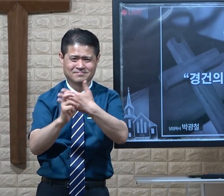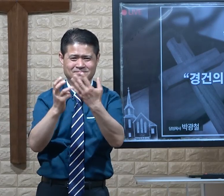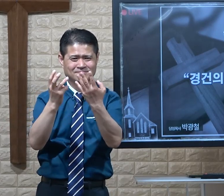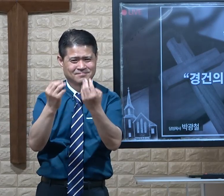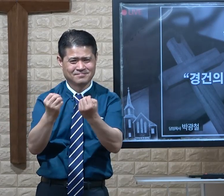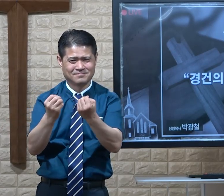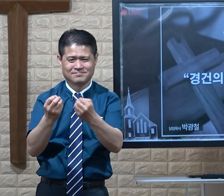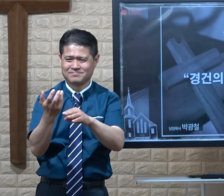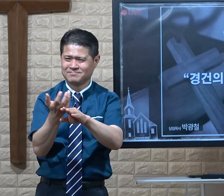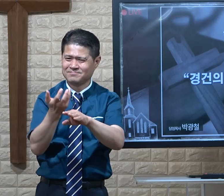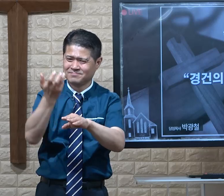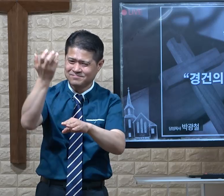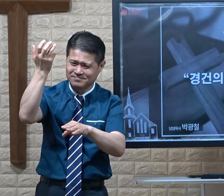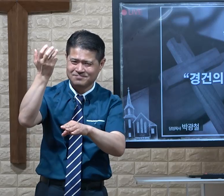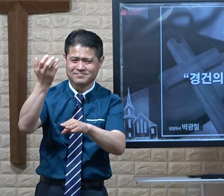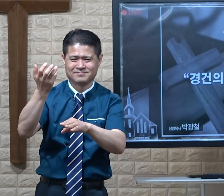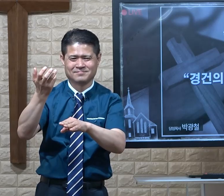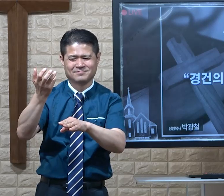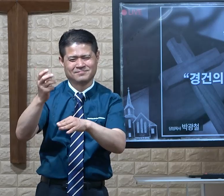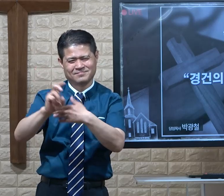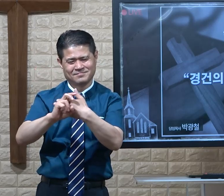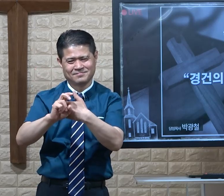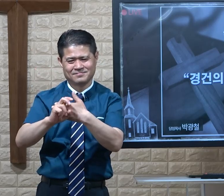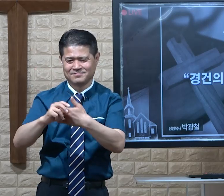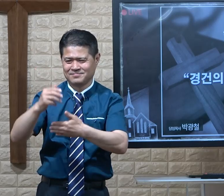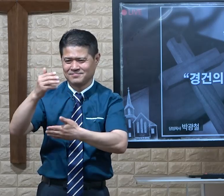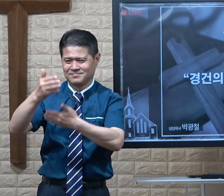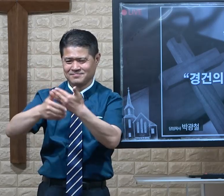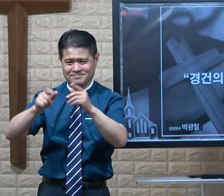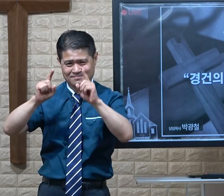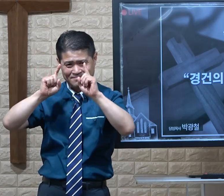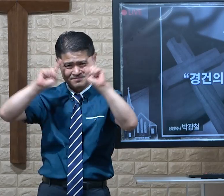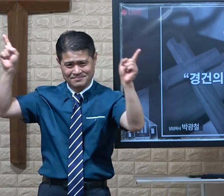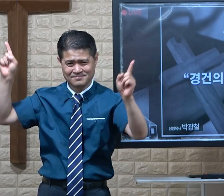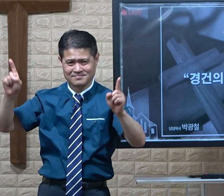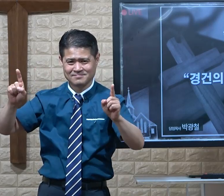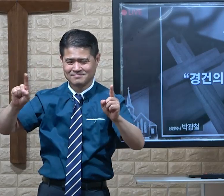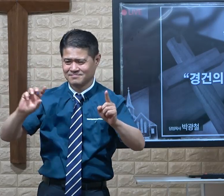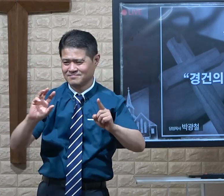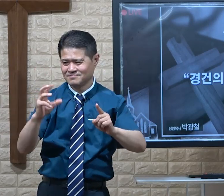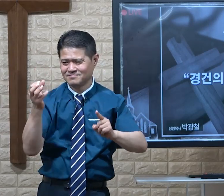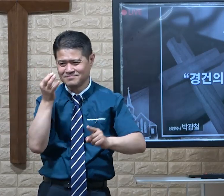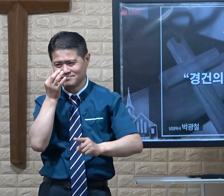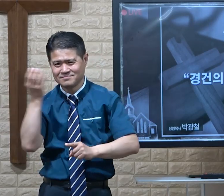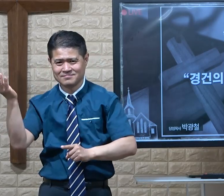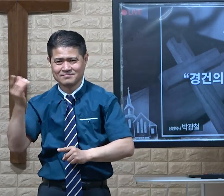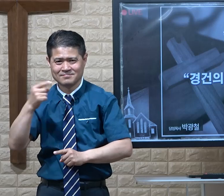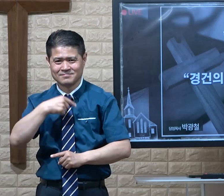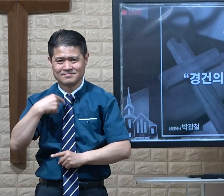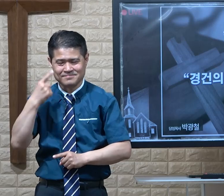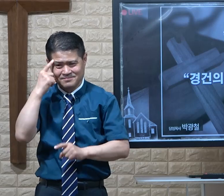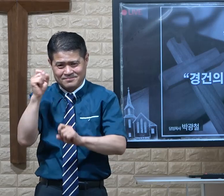빚은 것입니다. 많은 산업화의 영향으로 중국의 자연재해로